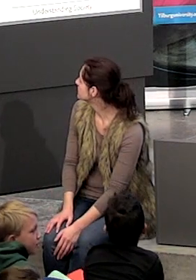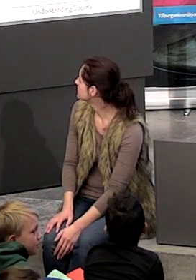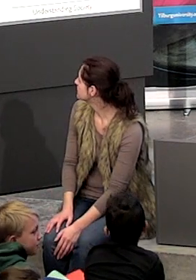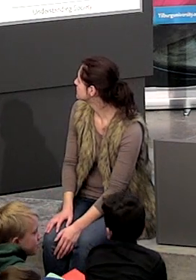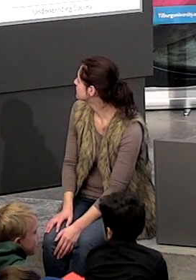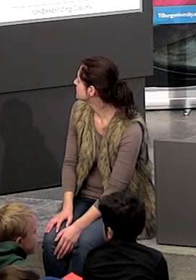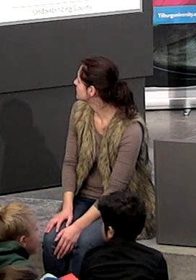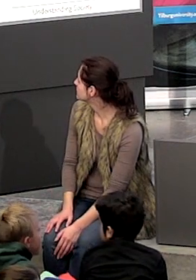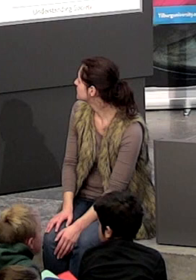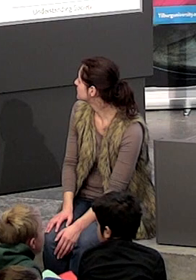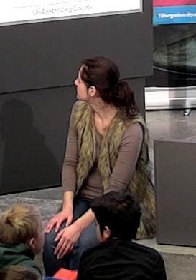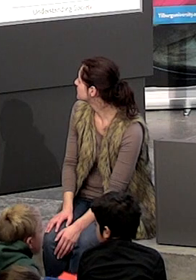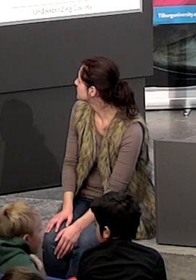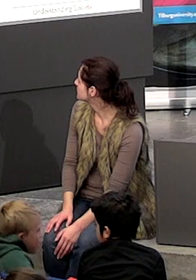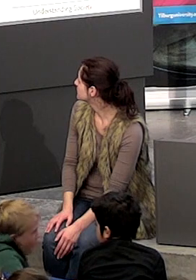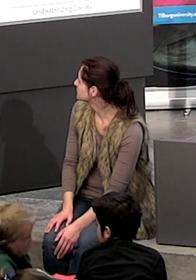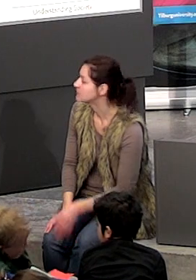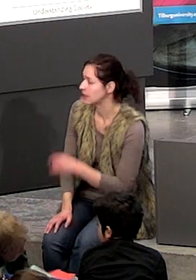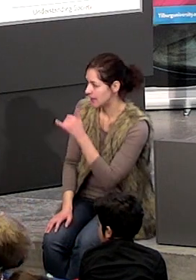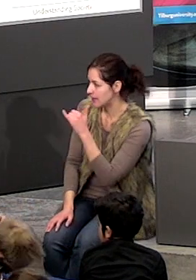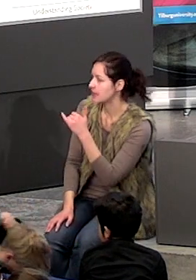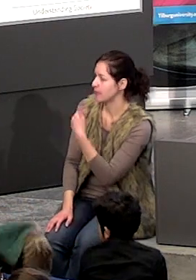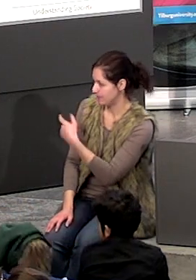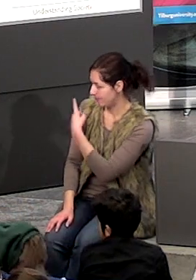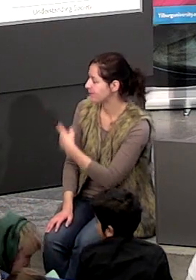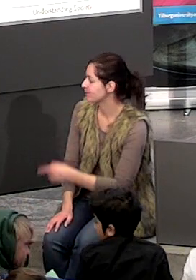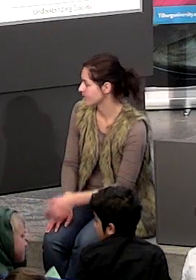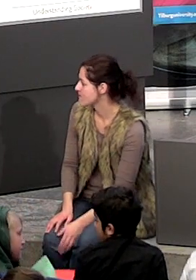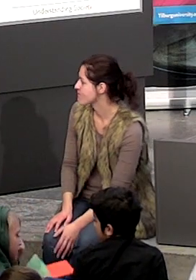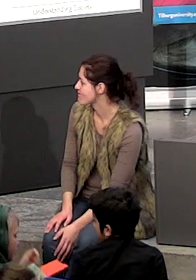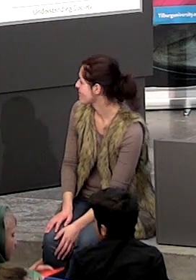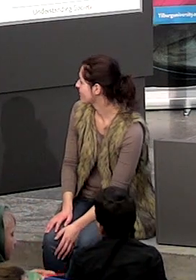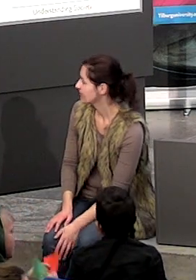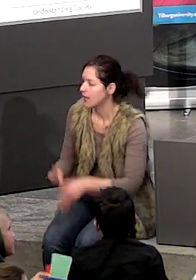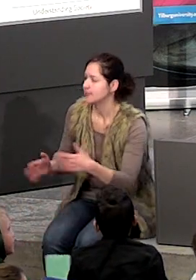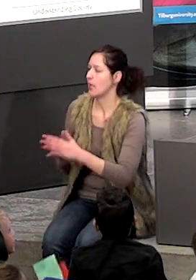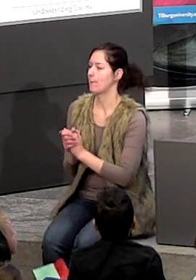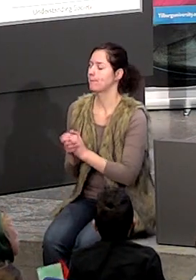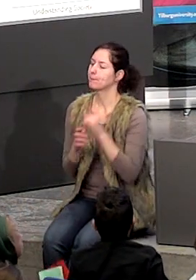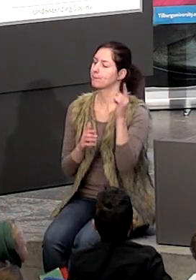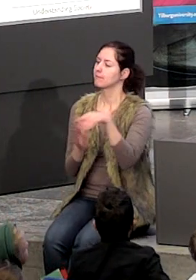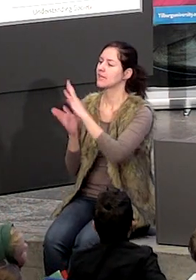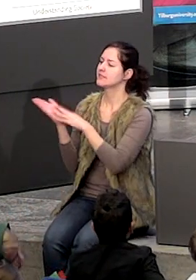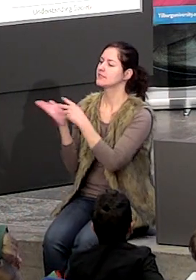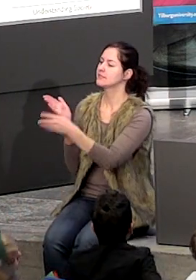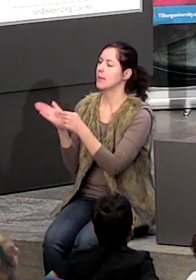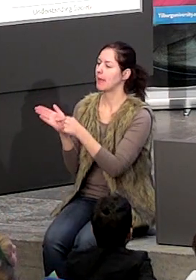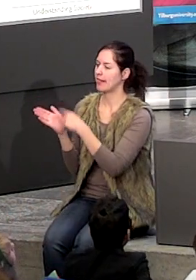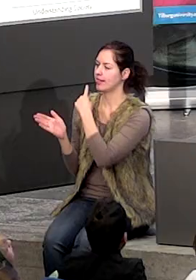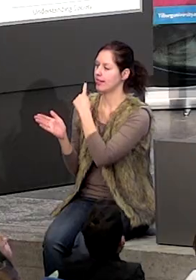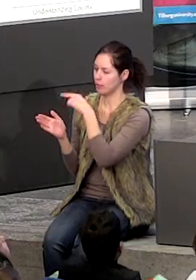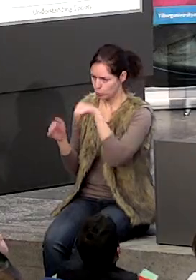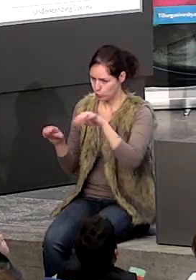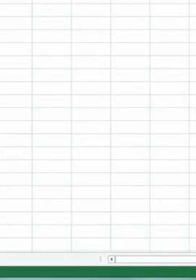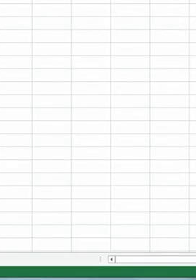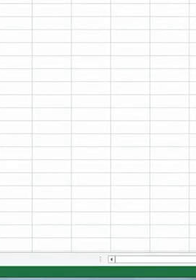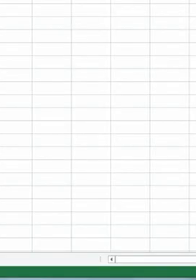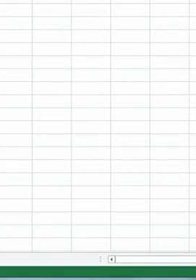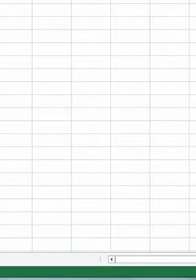hand. Ja, dit is wat ik zocht. Kijk. Nou, hier heb ik een tabelletje gemaakt. Laten we maar eens beginnen. We